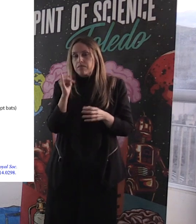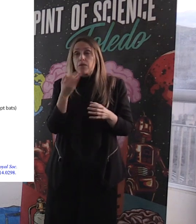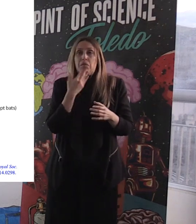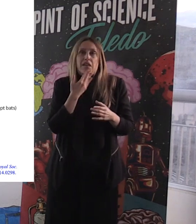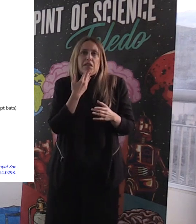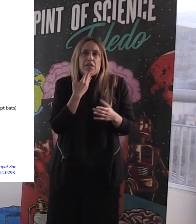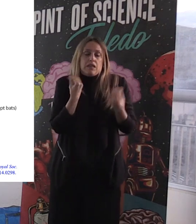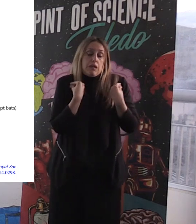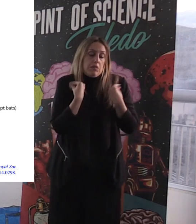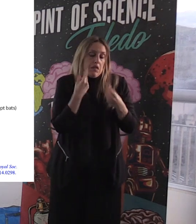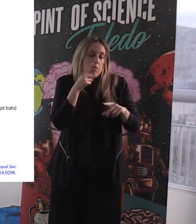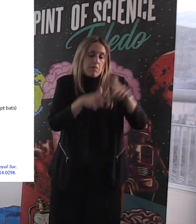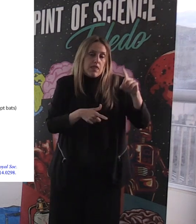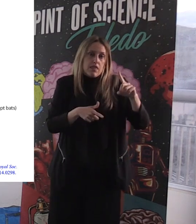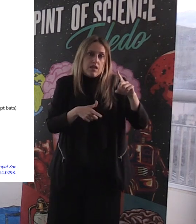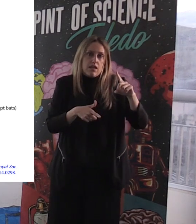de vida mediana